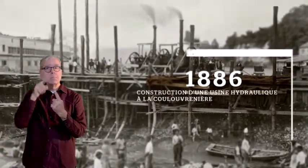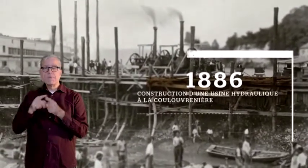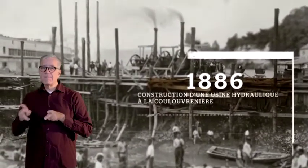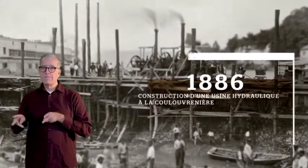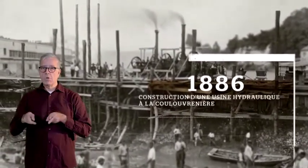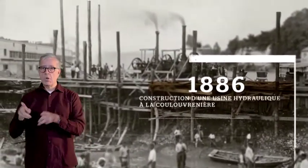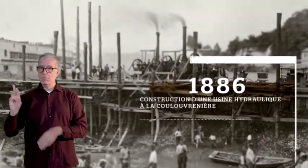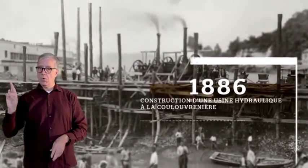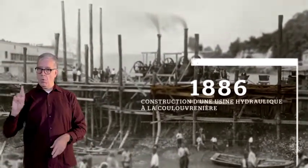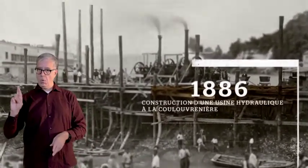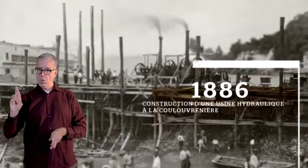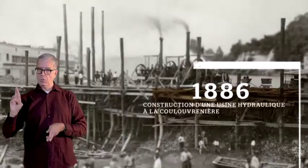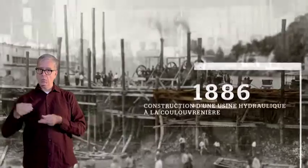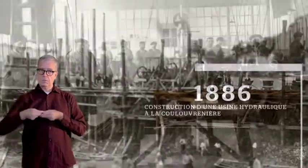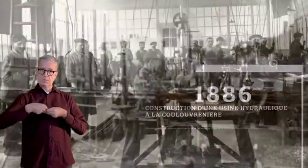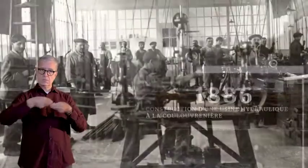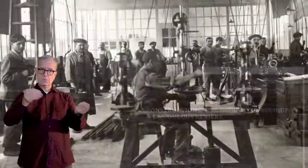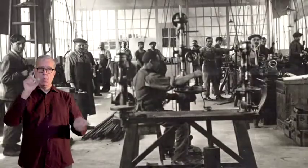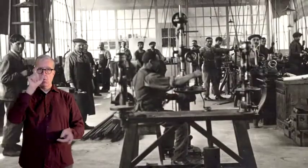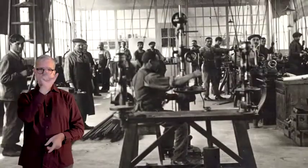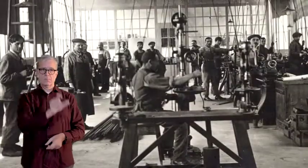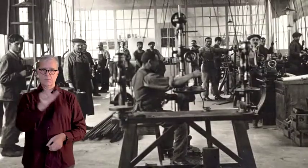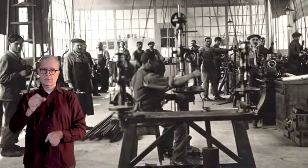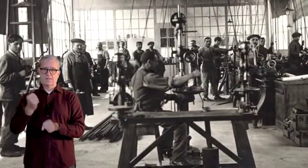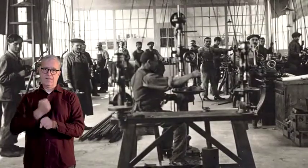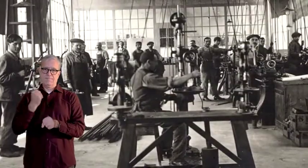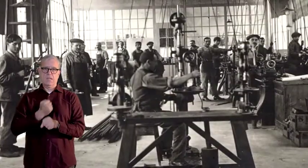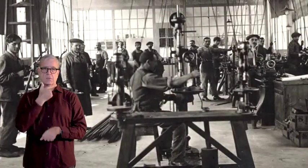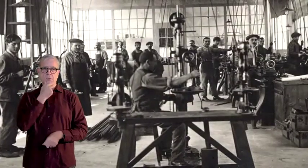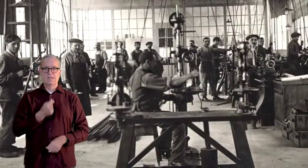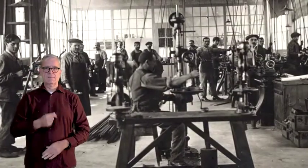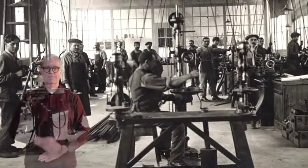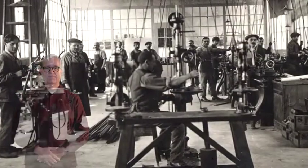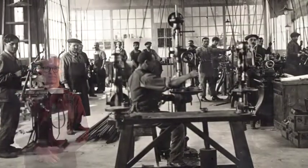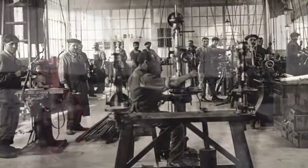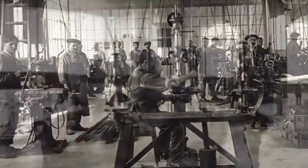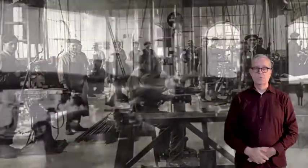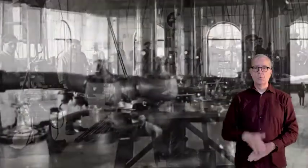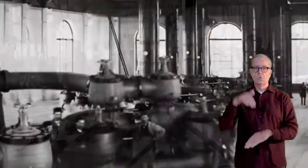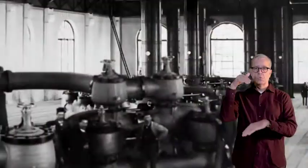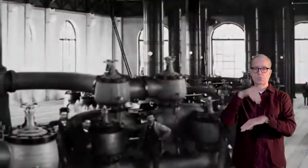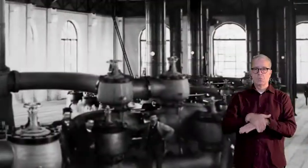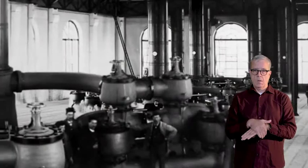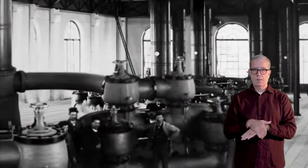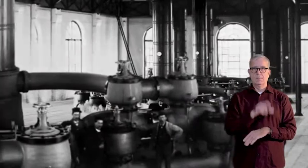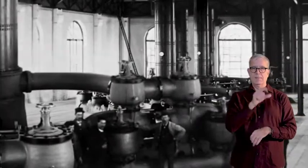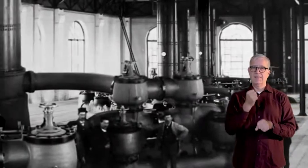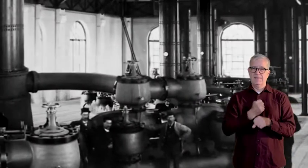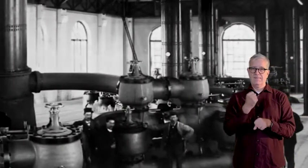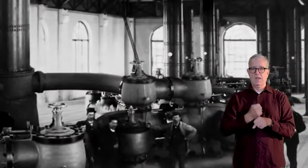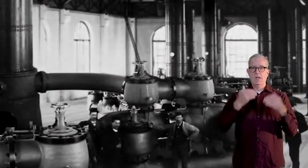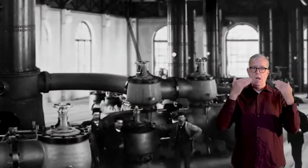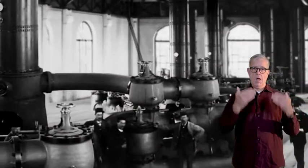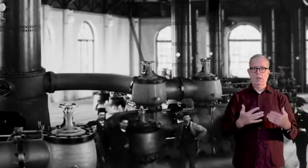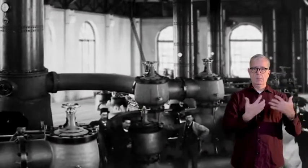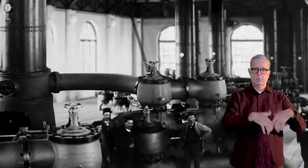genevois. Le soir, quand les artisans arrêtaient leurs machines, il se produisait des surpressions. Les machinistes de la